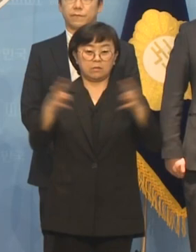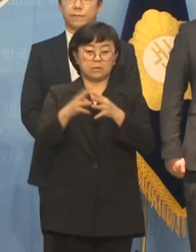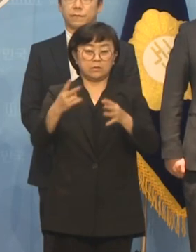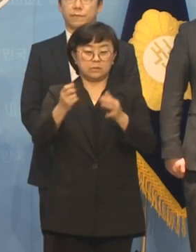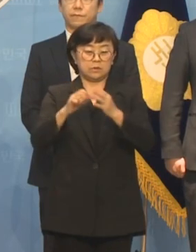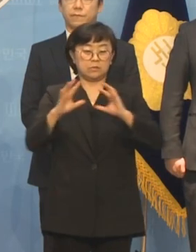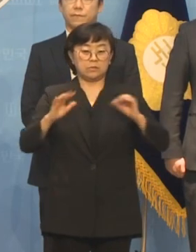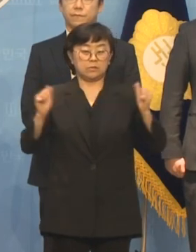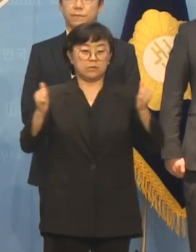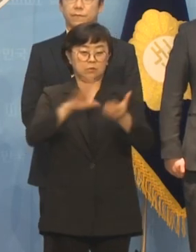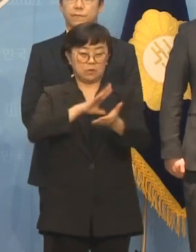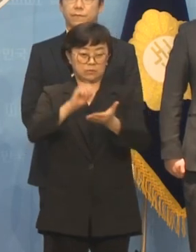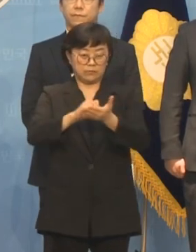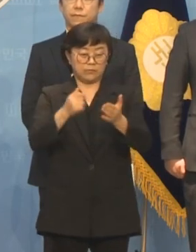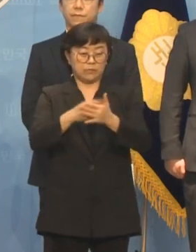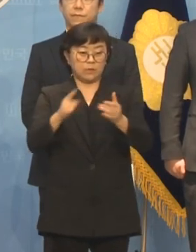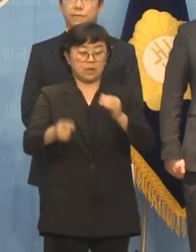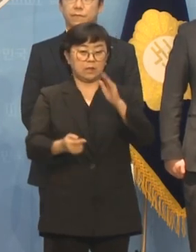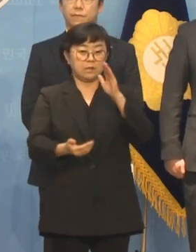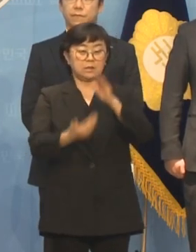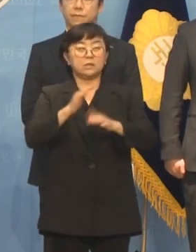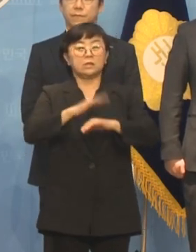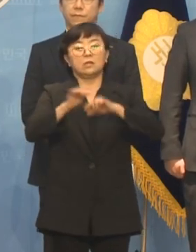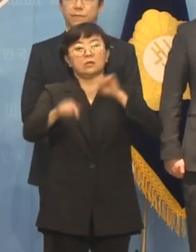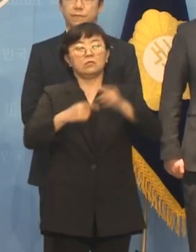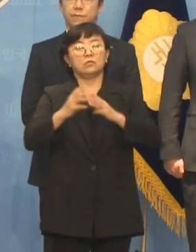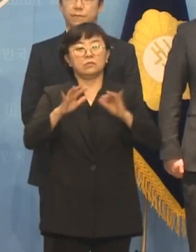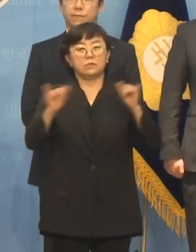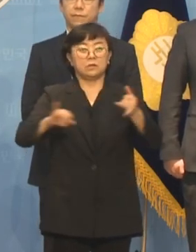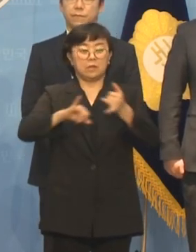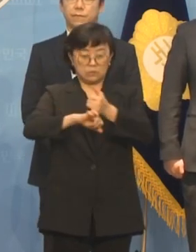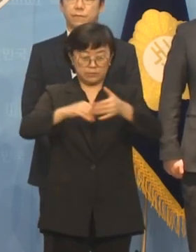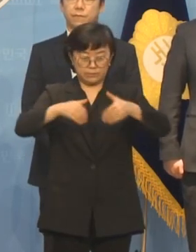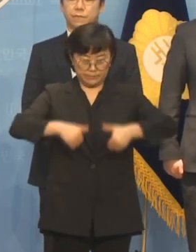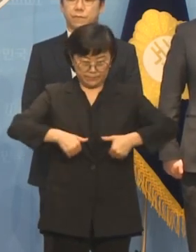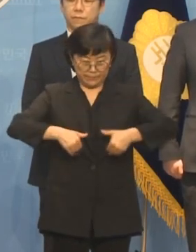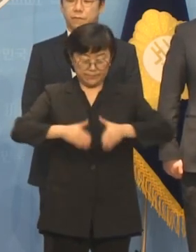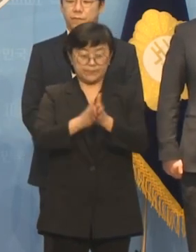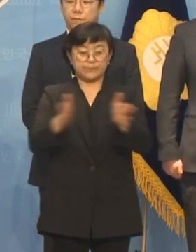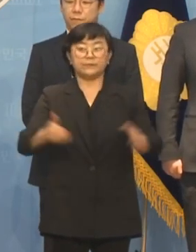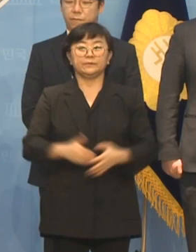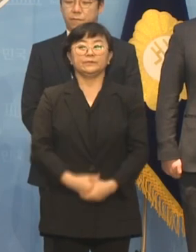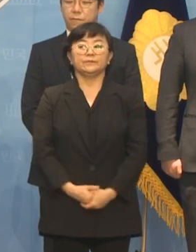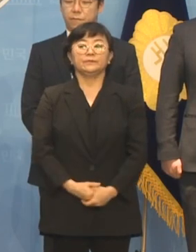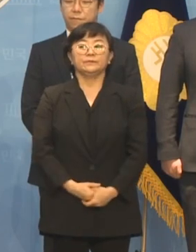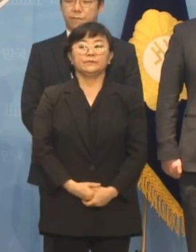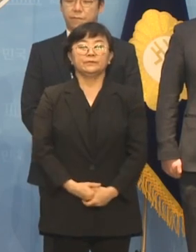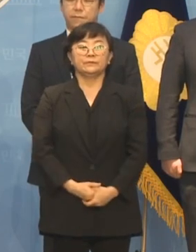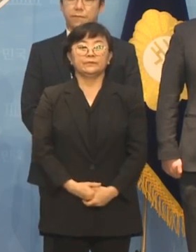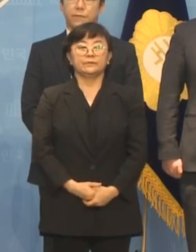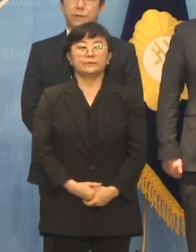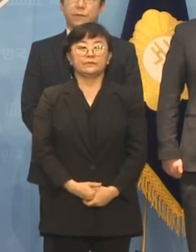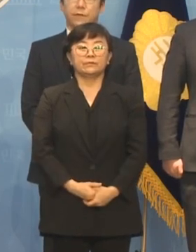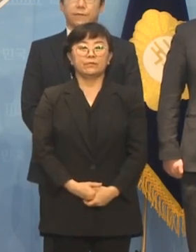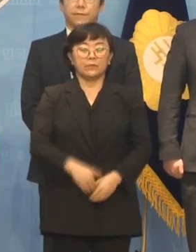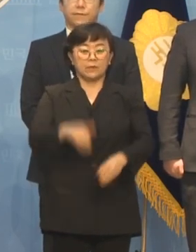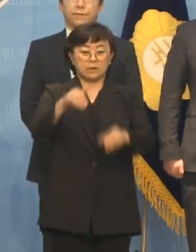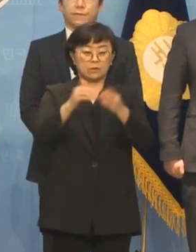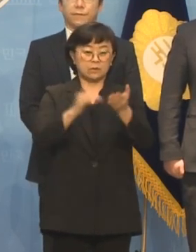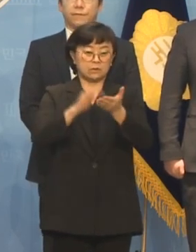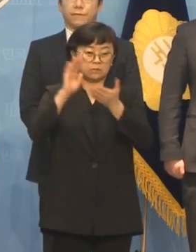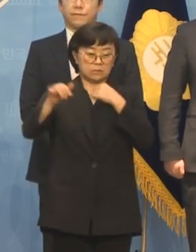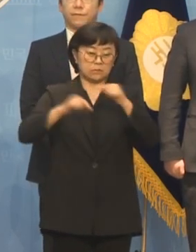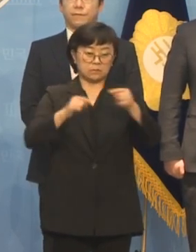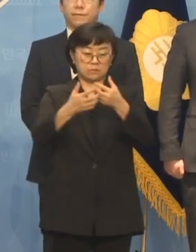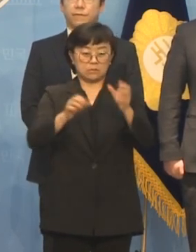국회에서 이 과제들을 공통으로 실현해내겠다는 국민적 약속부터 시작해야 합니다. 즉, 총선 후에 각